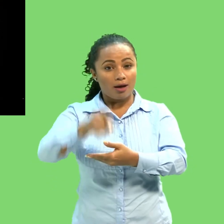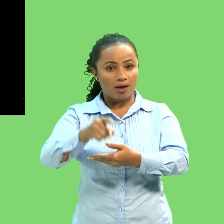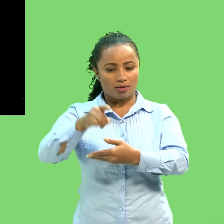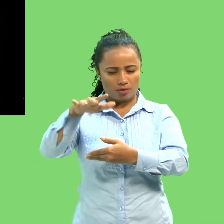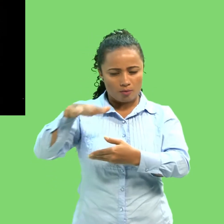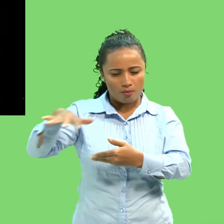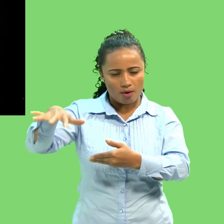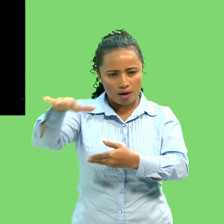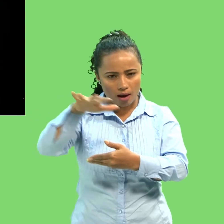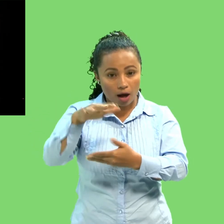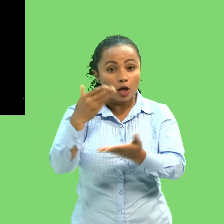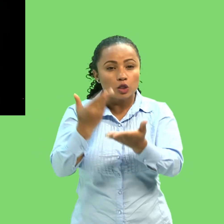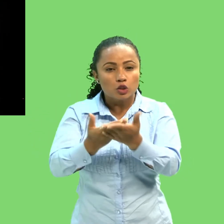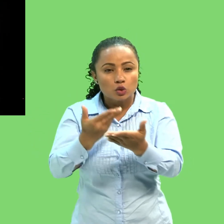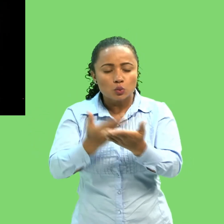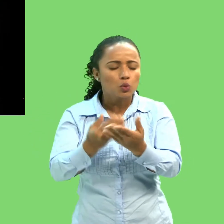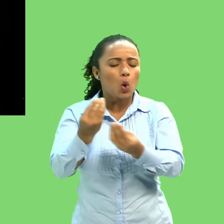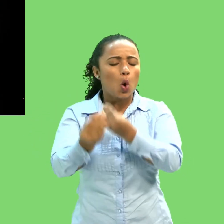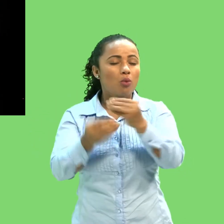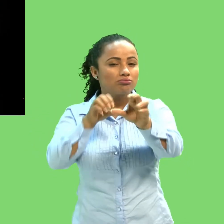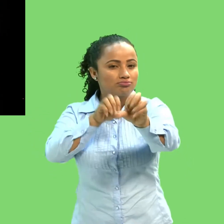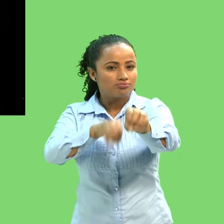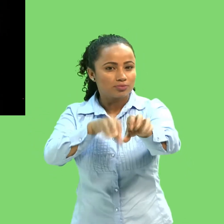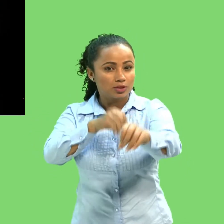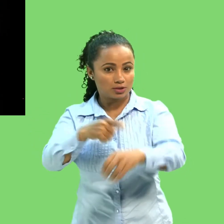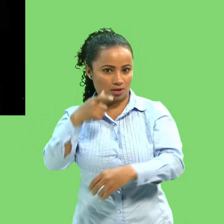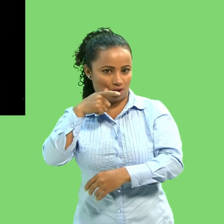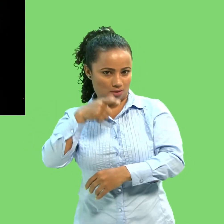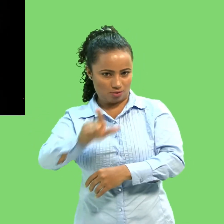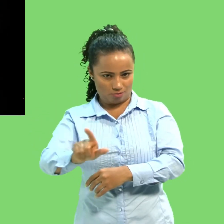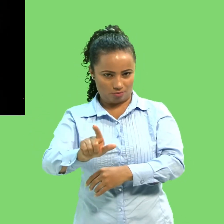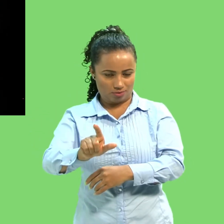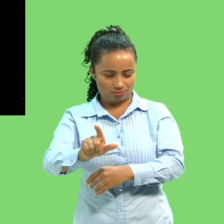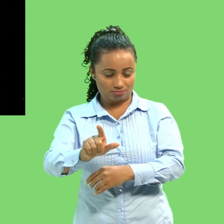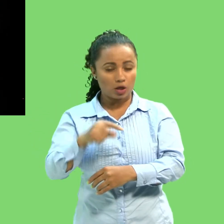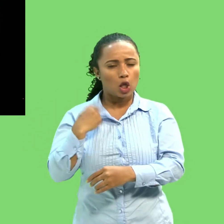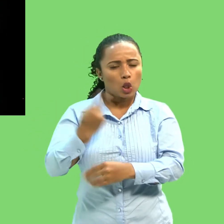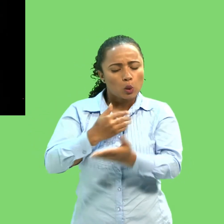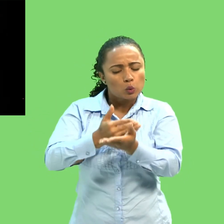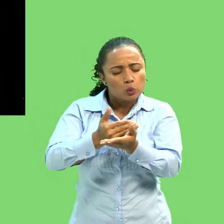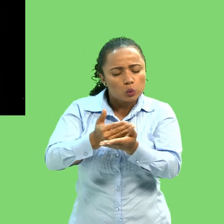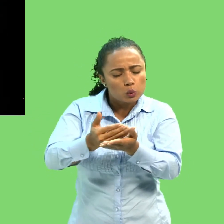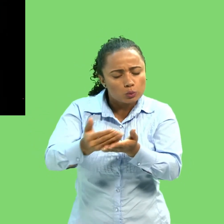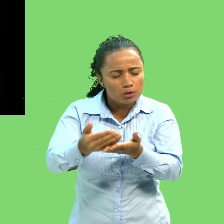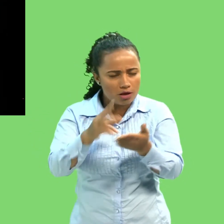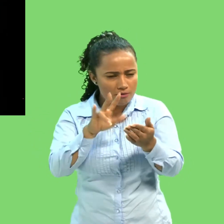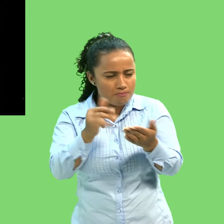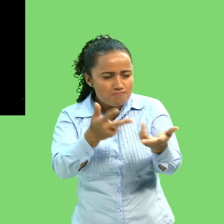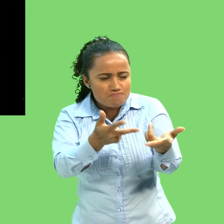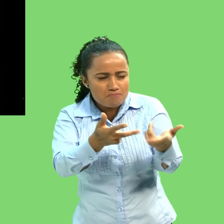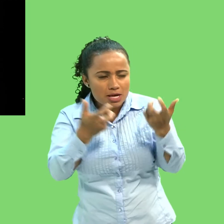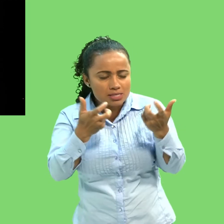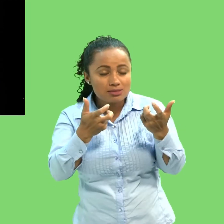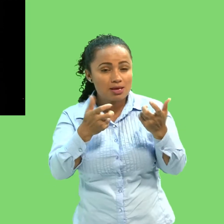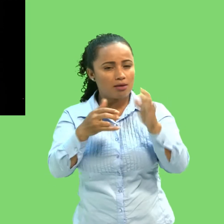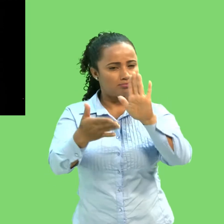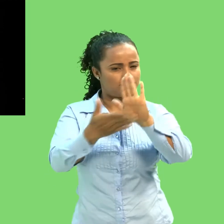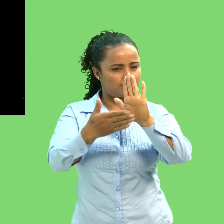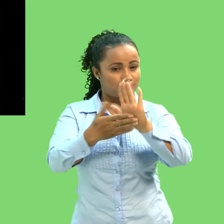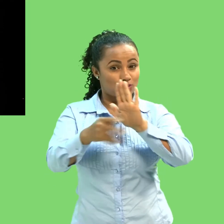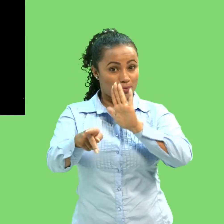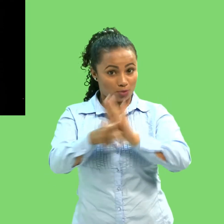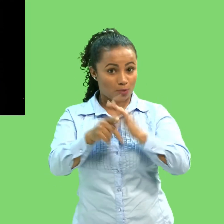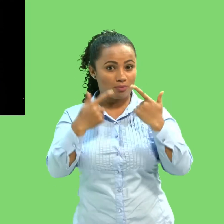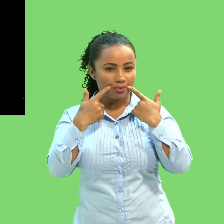uso da língua no ensino. Então, inicialmente, nós vamos perceber que a proposta da linguística aplicada